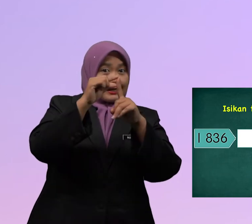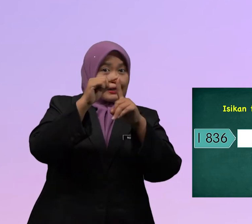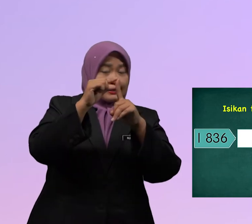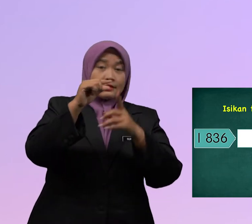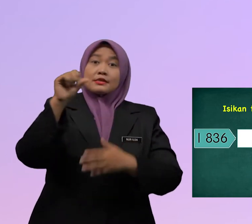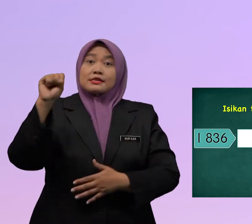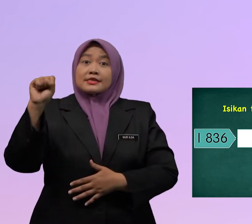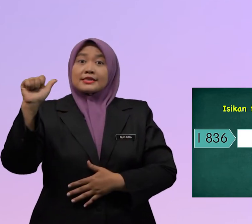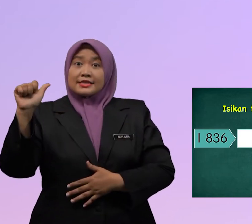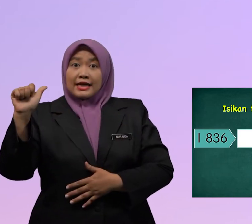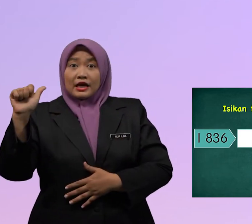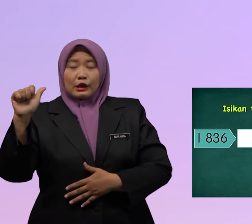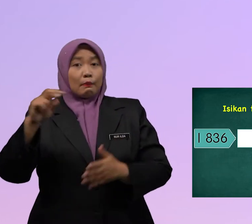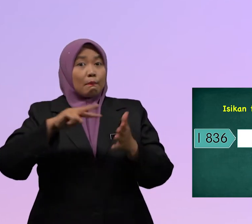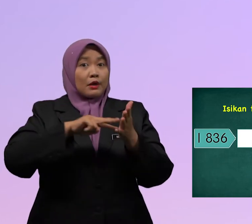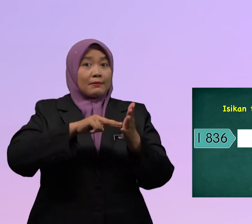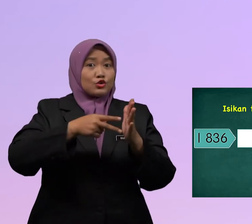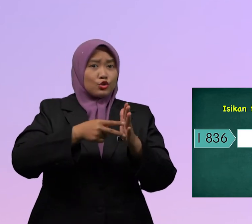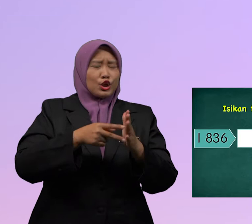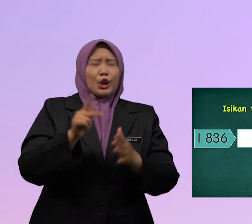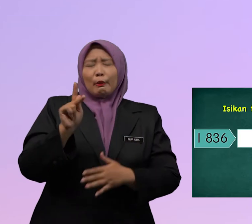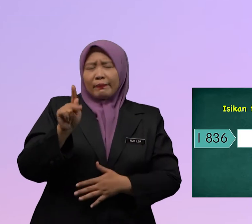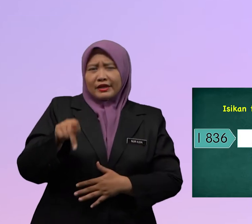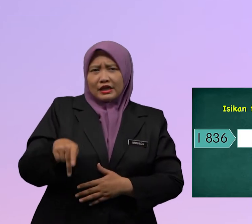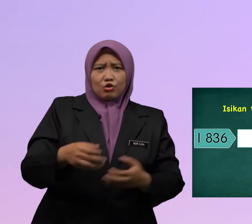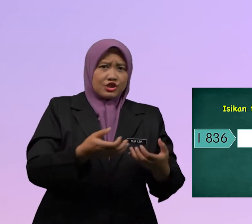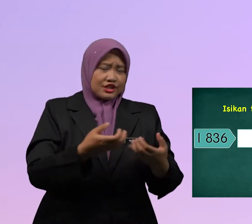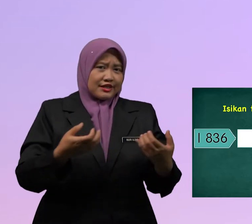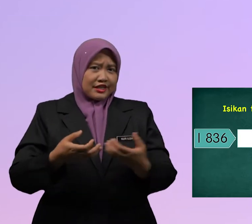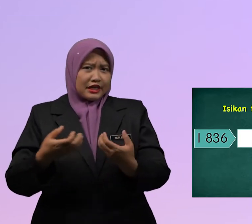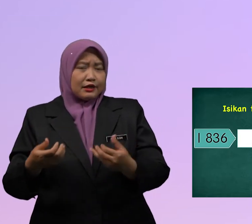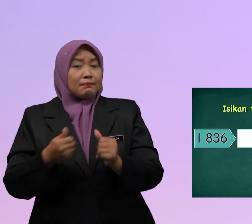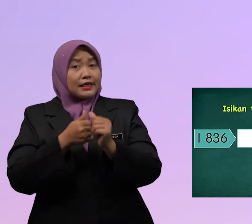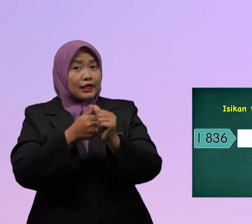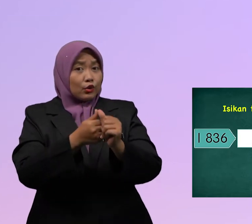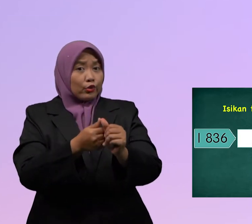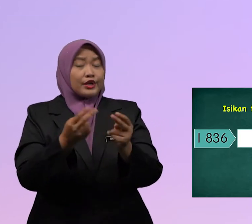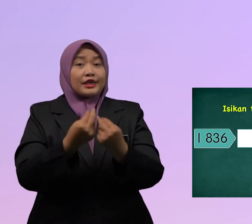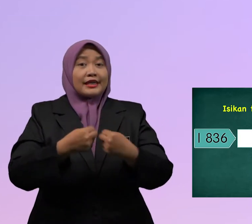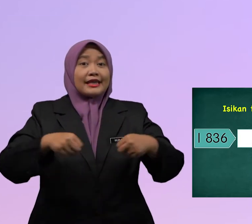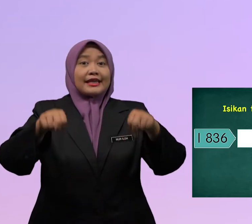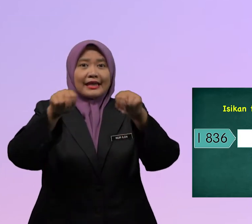Perkataan sa bermaksud perlu cerakin mengikut